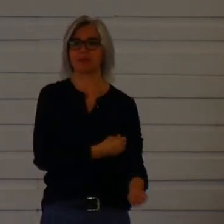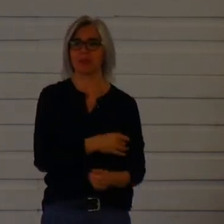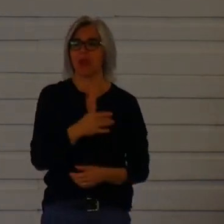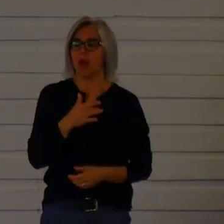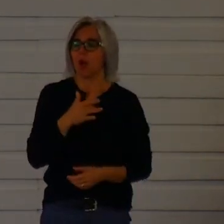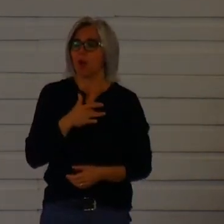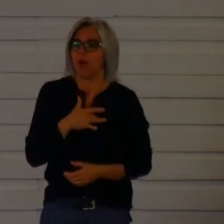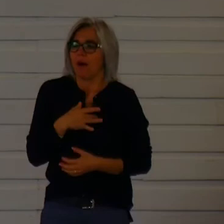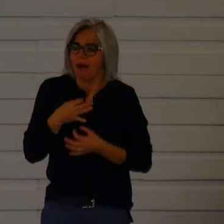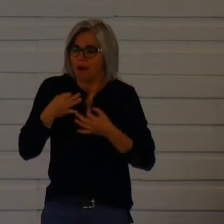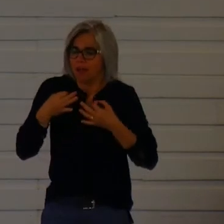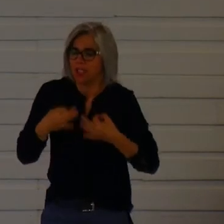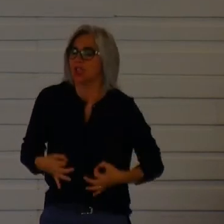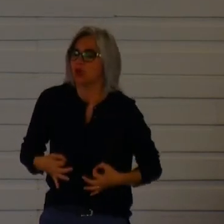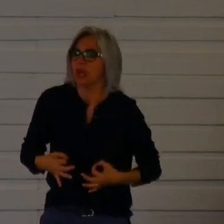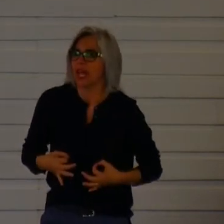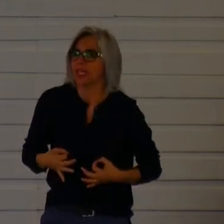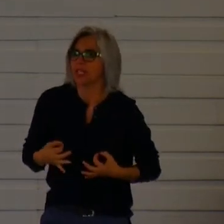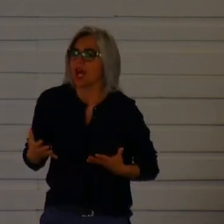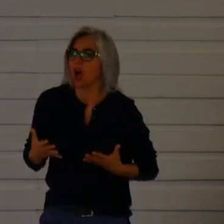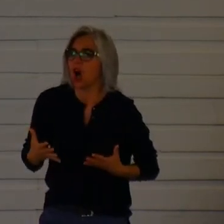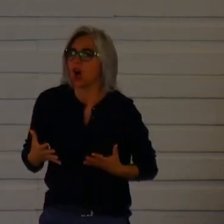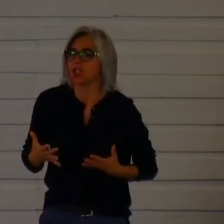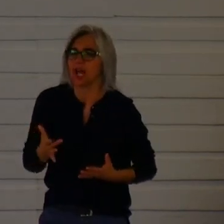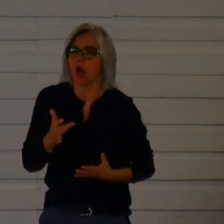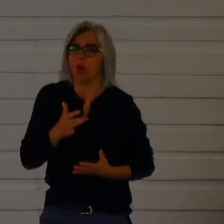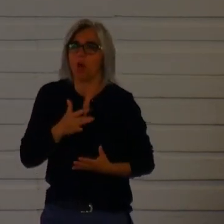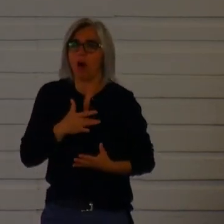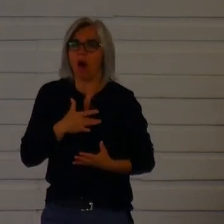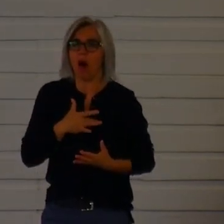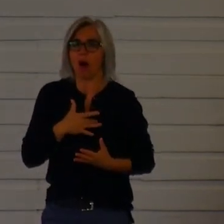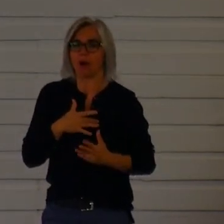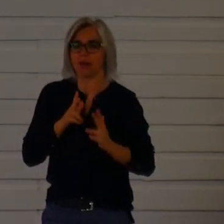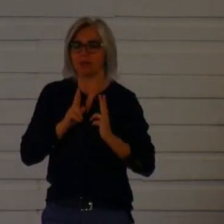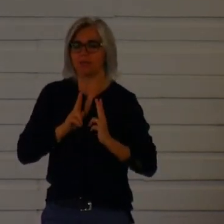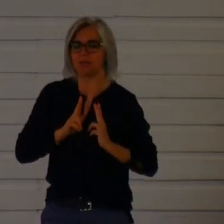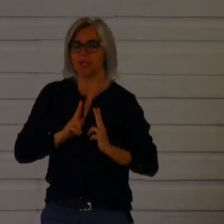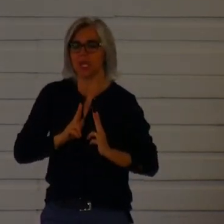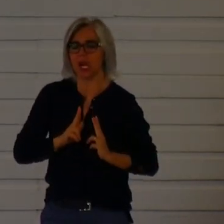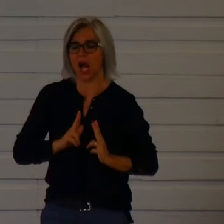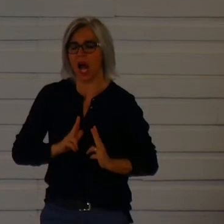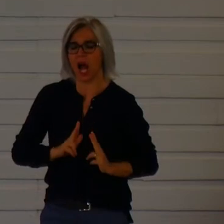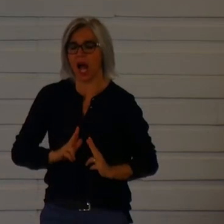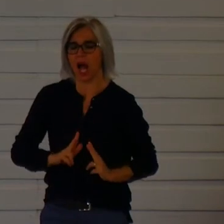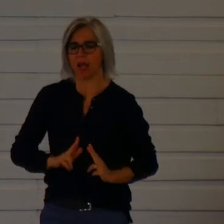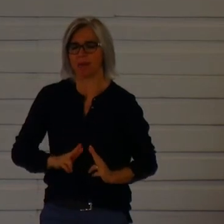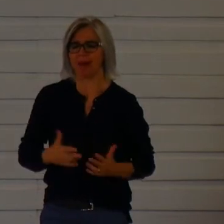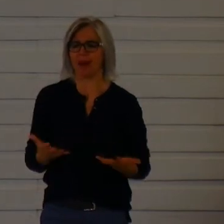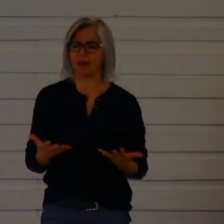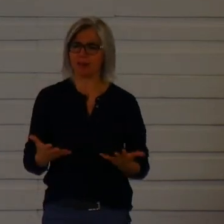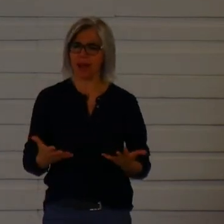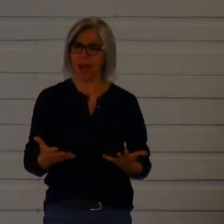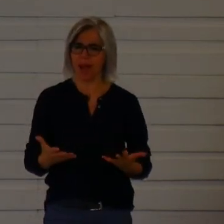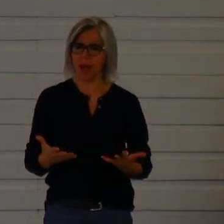cuore, perché quello che può portare una calma alla tempesta, quello che può tranquillizzare il nostro cuore, non sono le parole